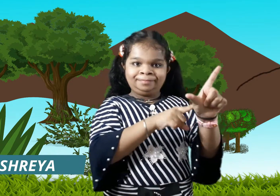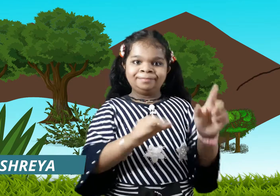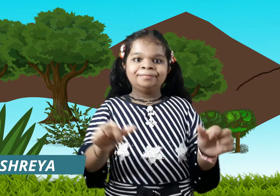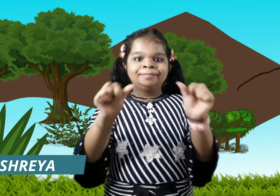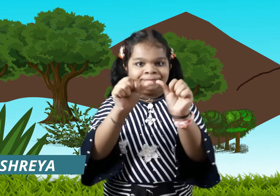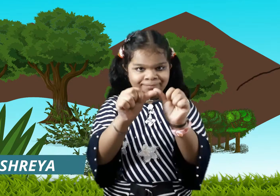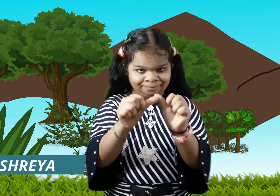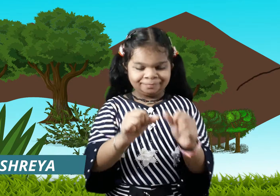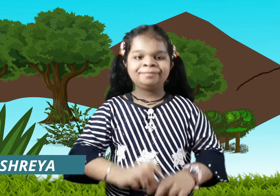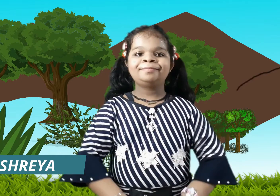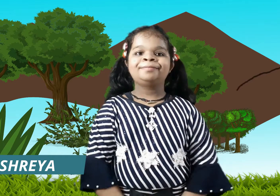SHREYA, श्रेया।